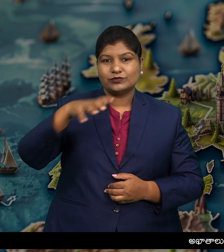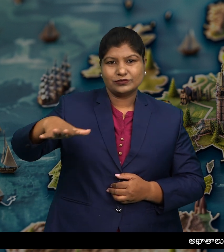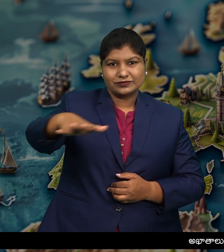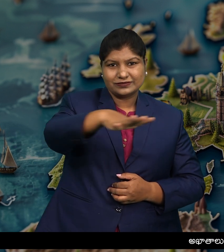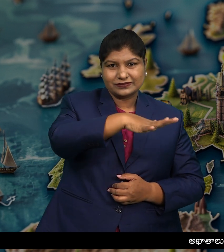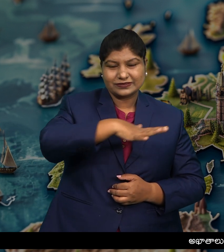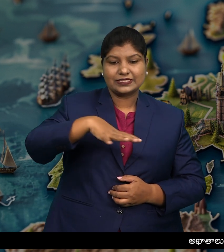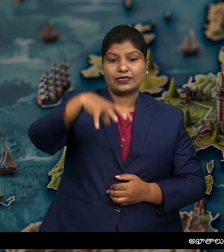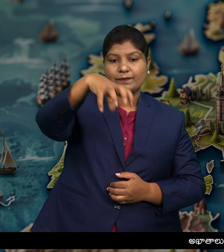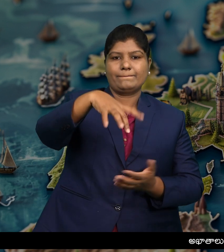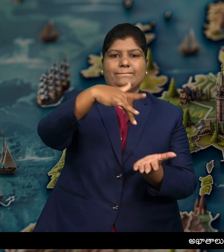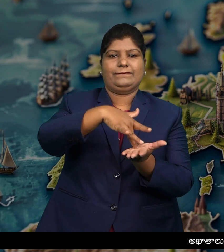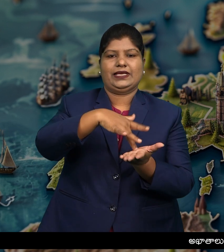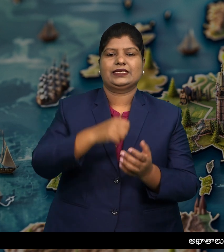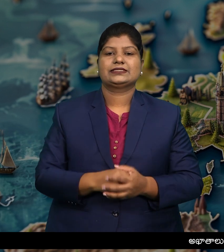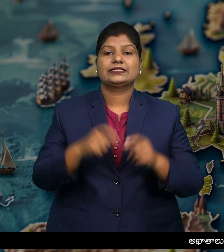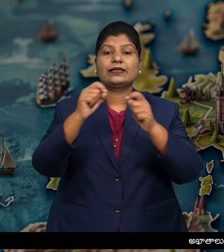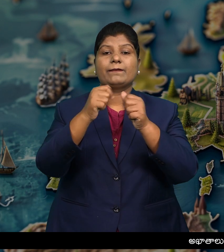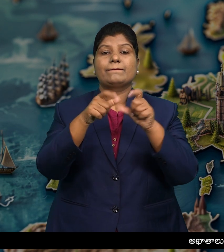అఖాతాలు మరియు సింధు శాఖలు,